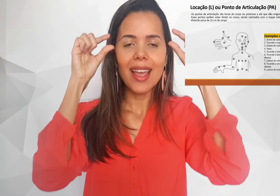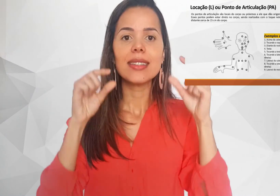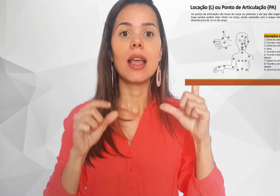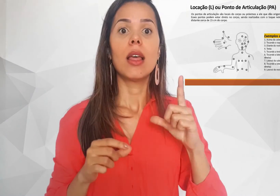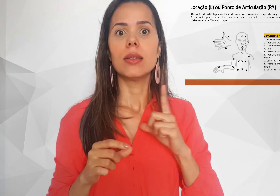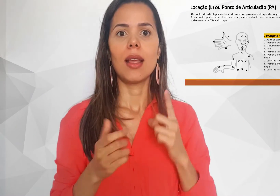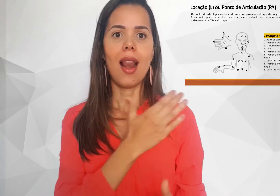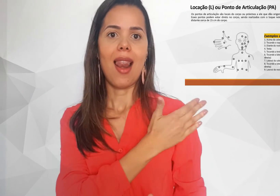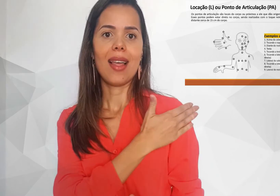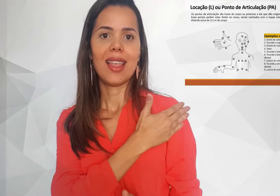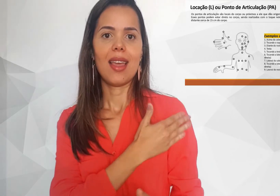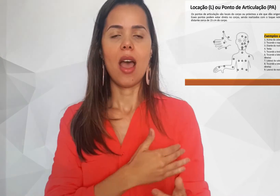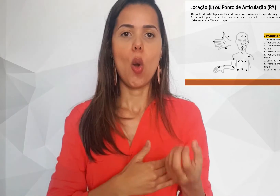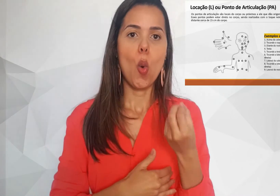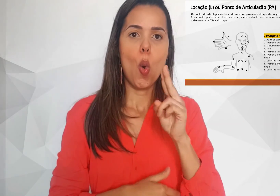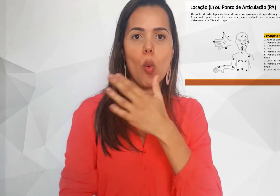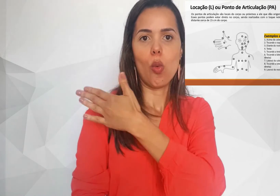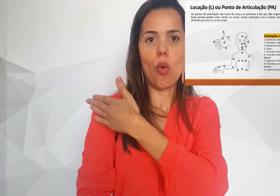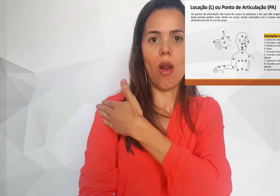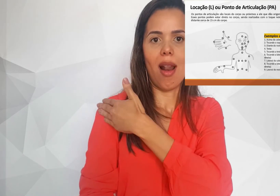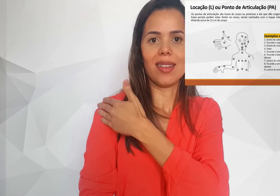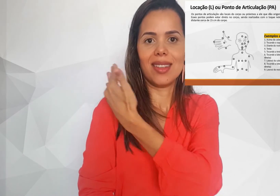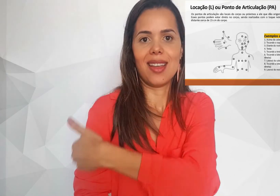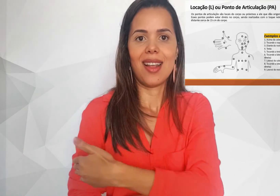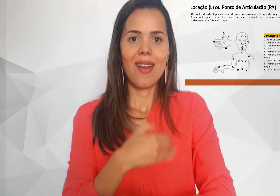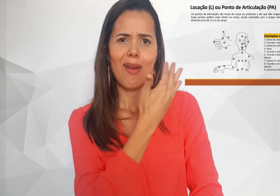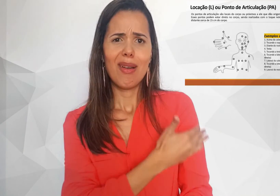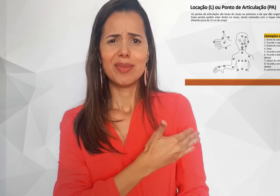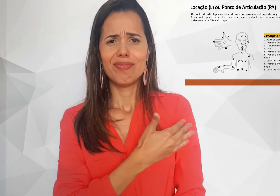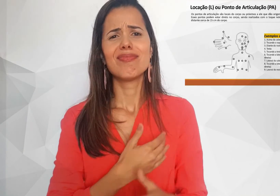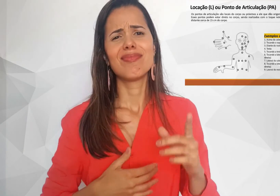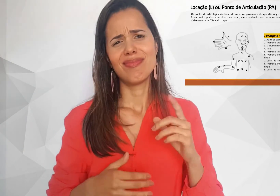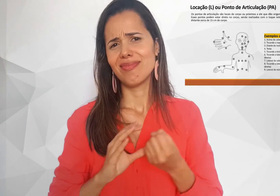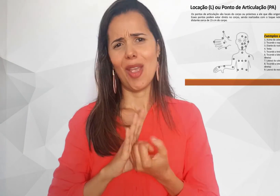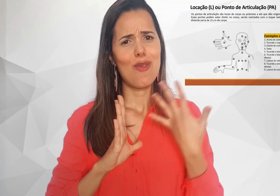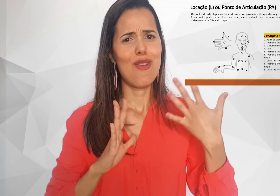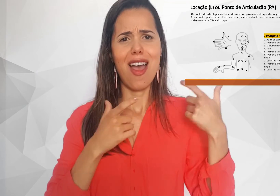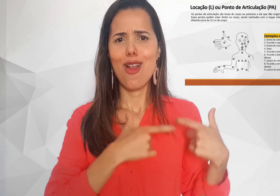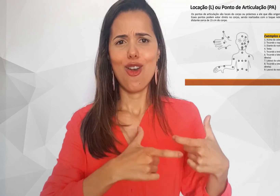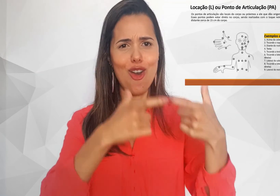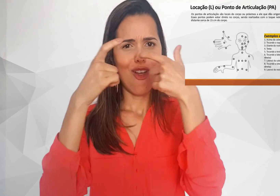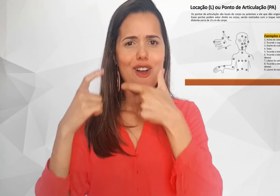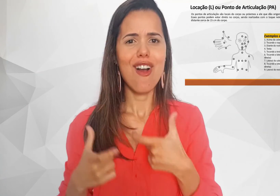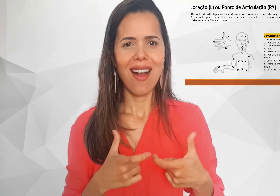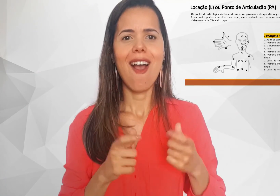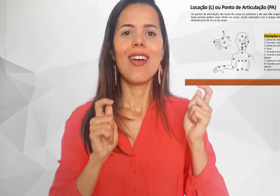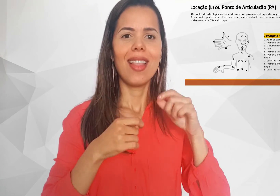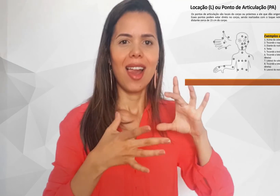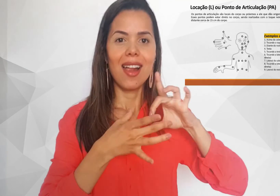na testa, na lateral de um braço, na lateral do outro braço, enfim, tá? É possível aí de